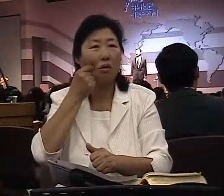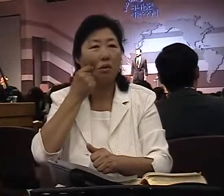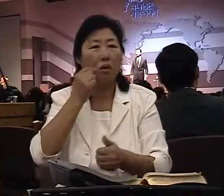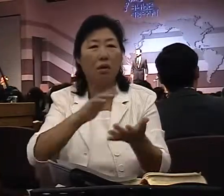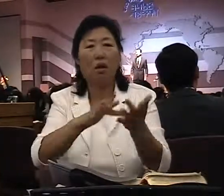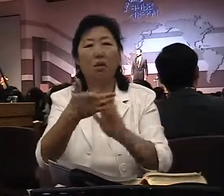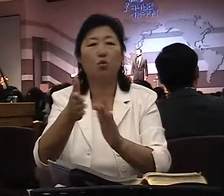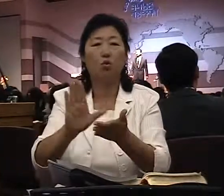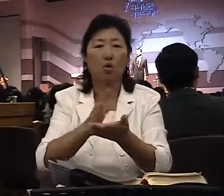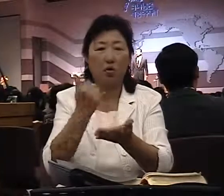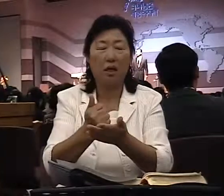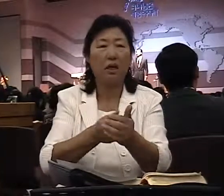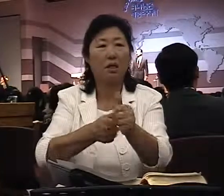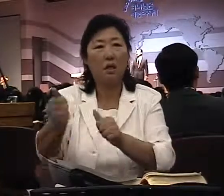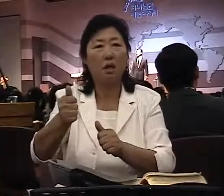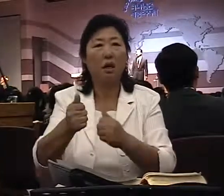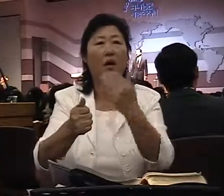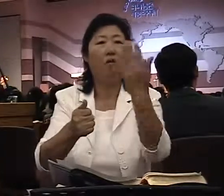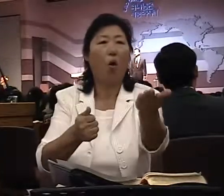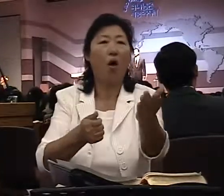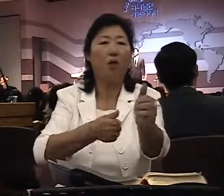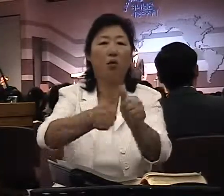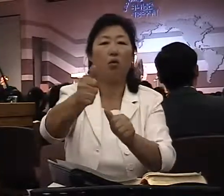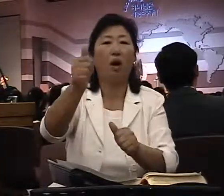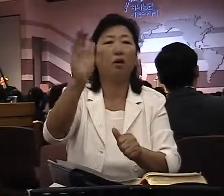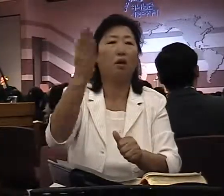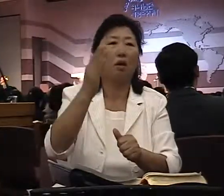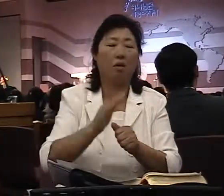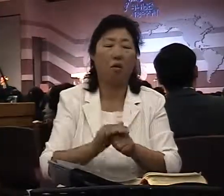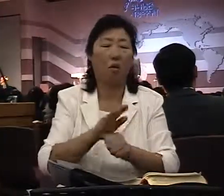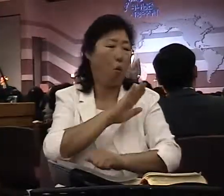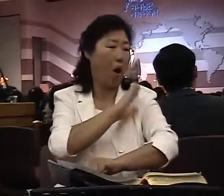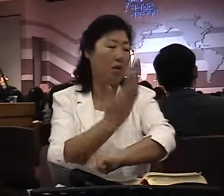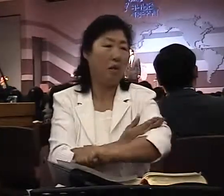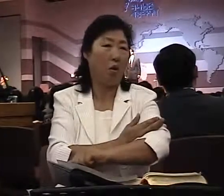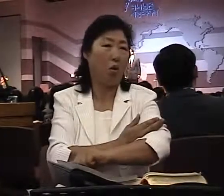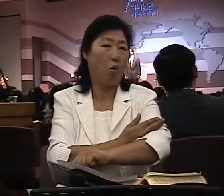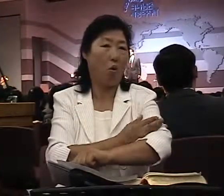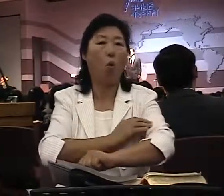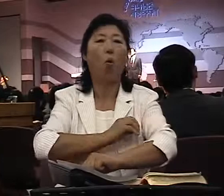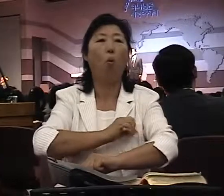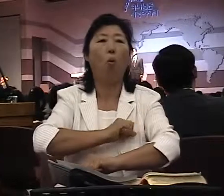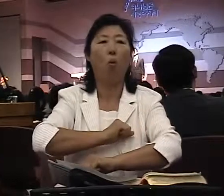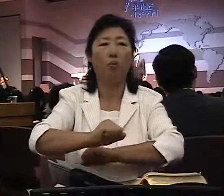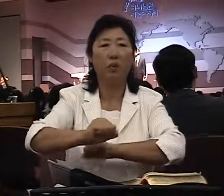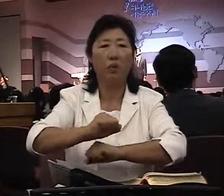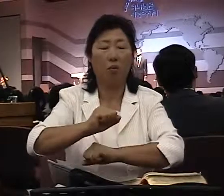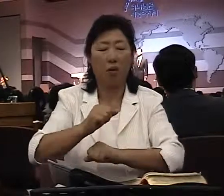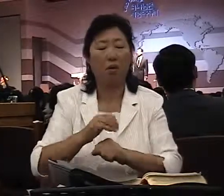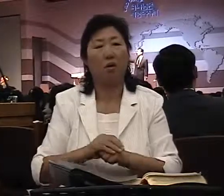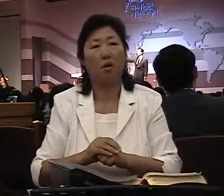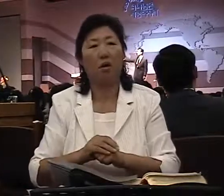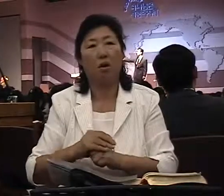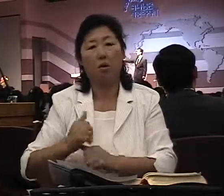되리라. 말씀하신 이러한 권세로 움직이시면 성령을 받은 군사가